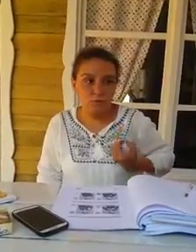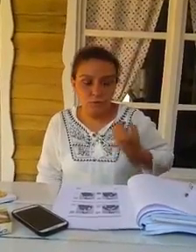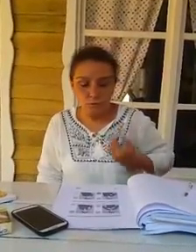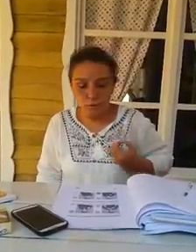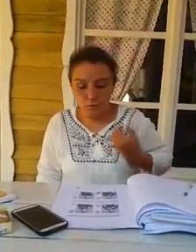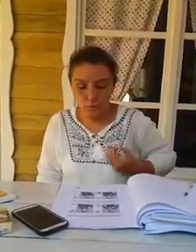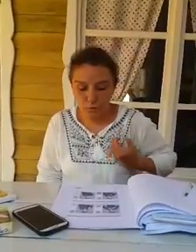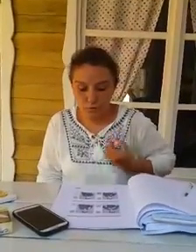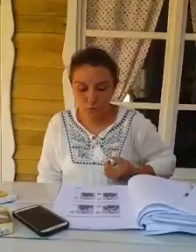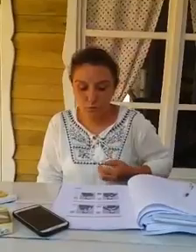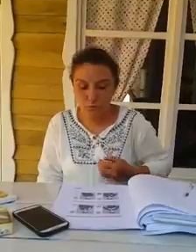Yoğurt.